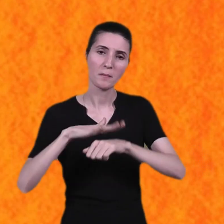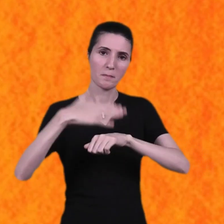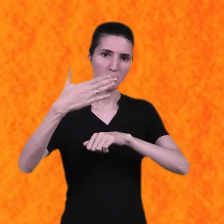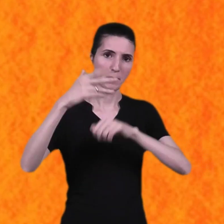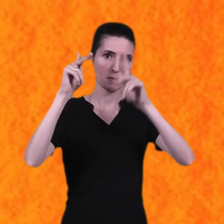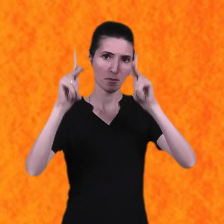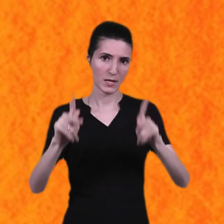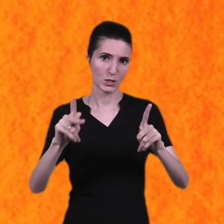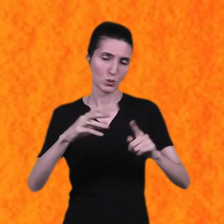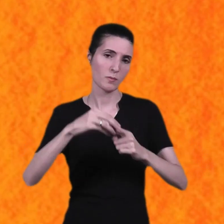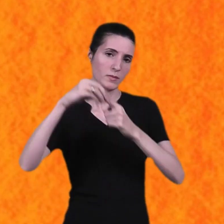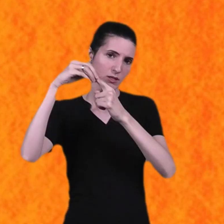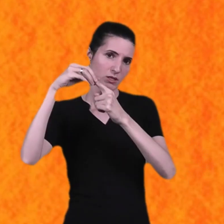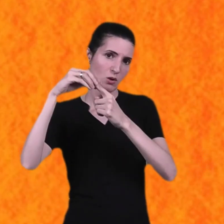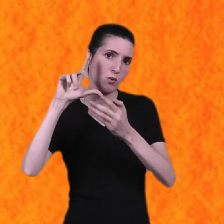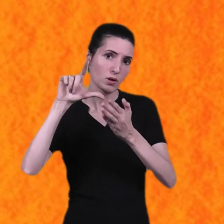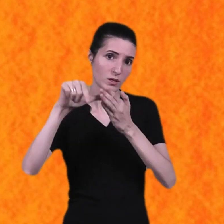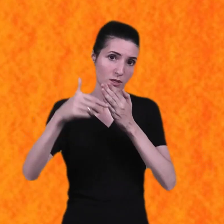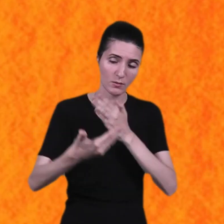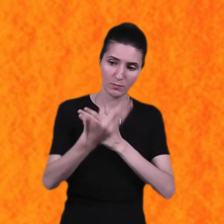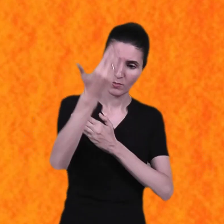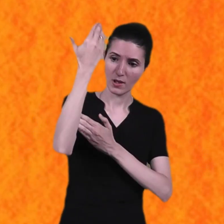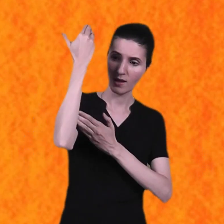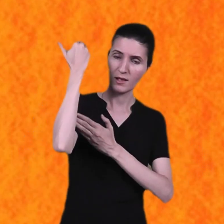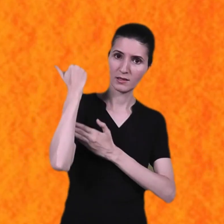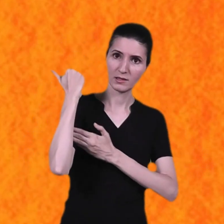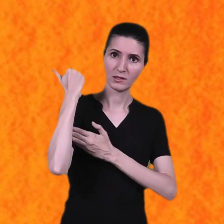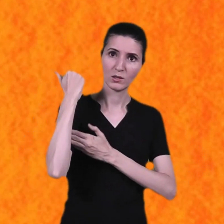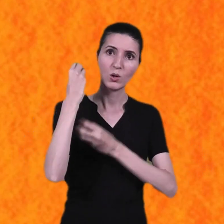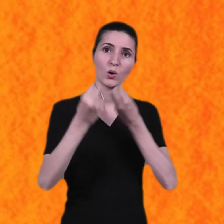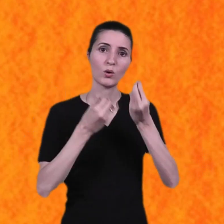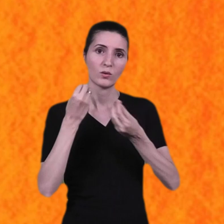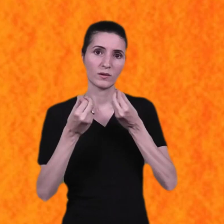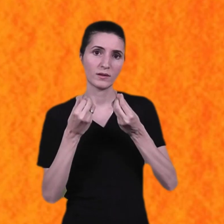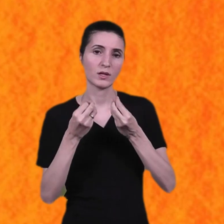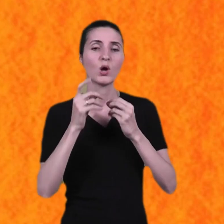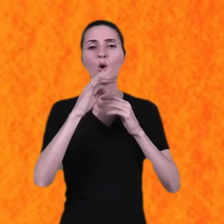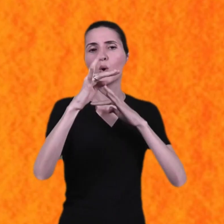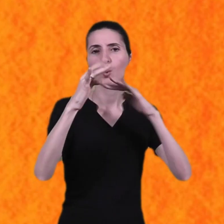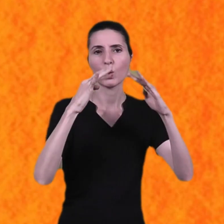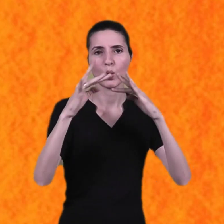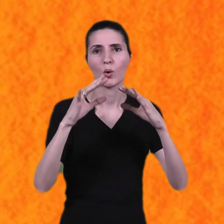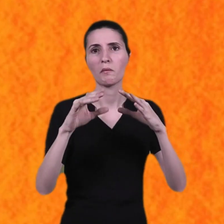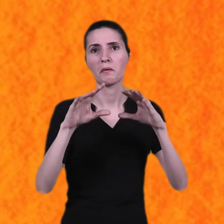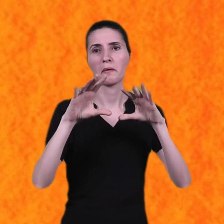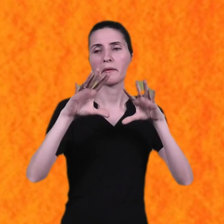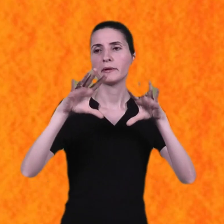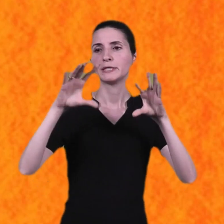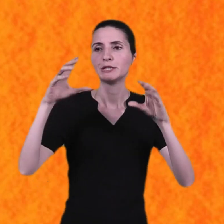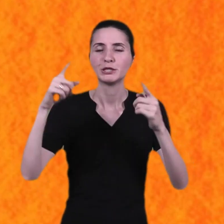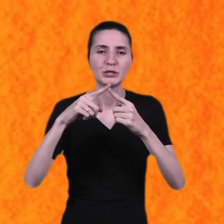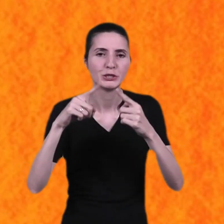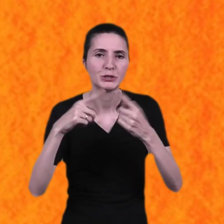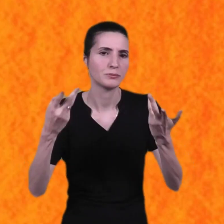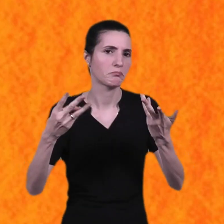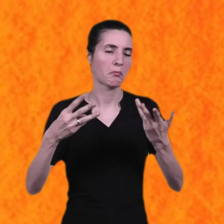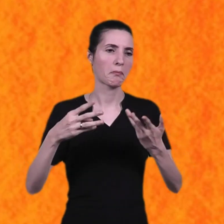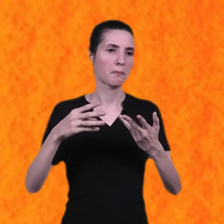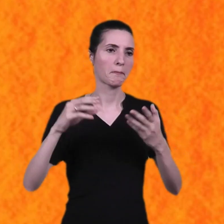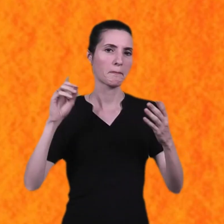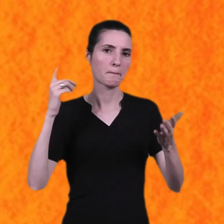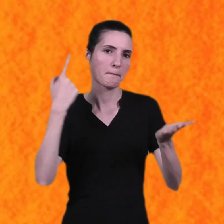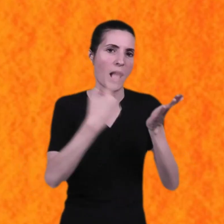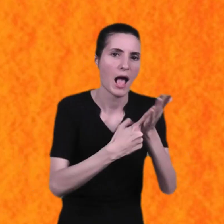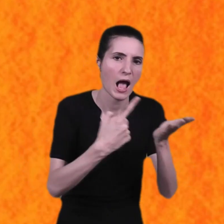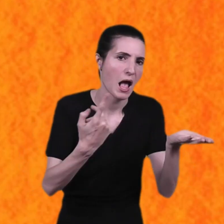é a pessoa principal, até que depois vai para o cenário. O cenário sendo dito cores, texturas, modelos,